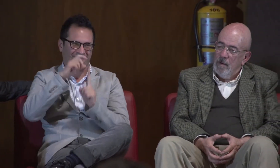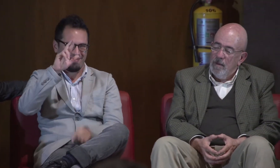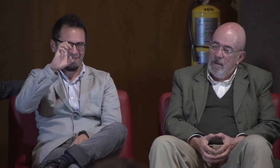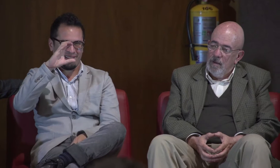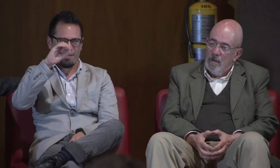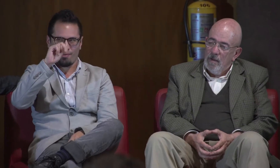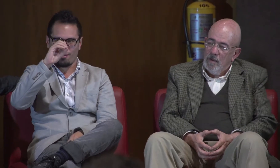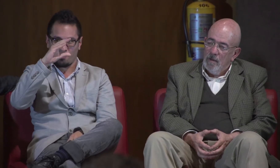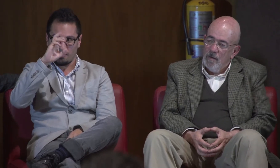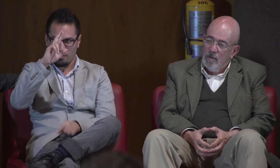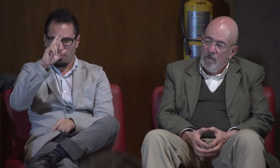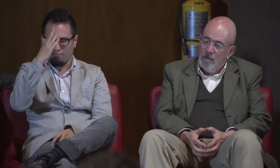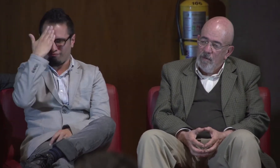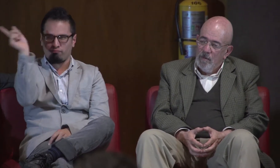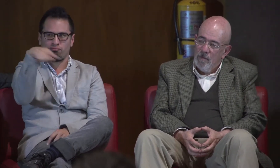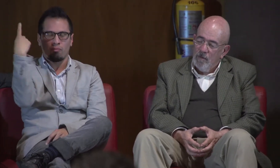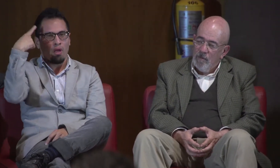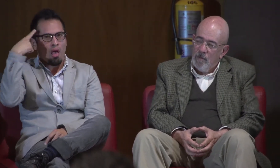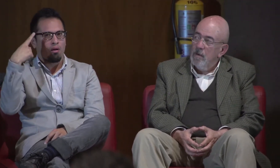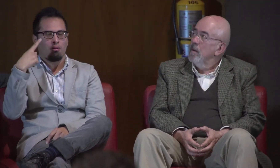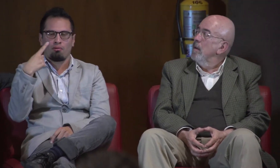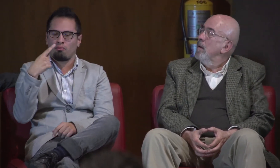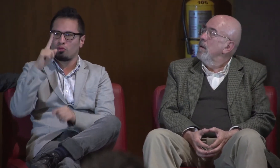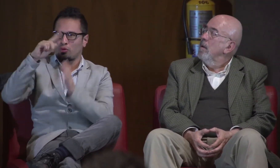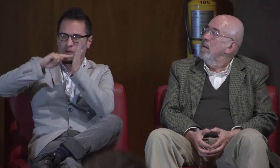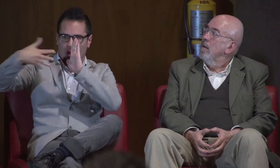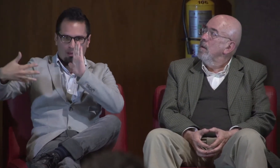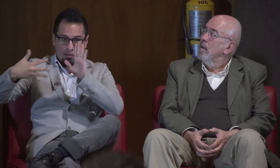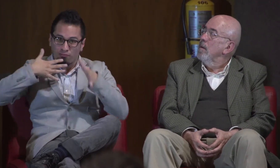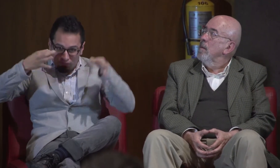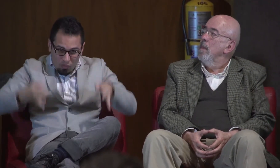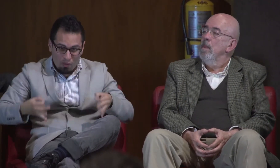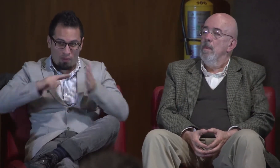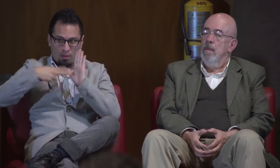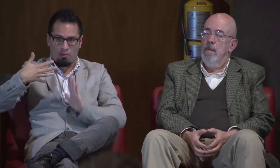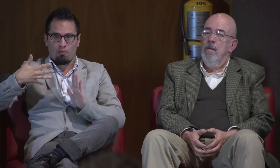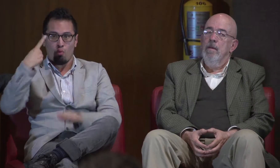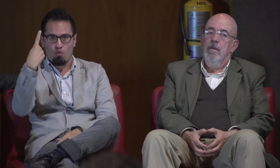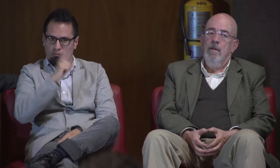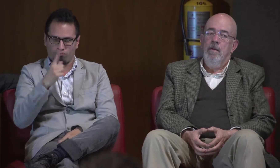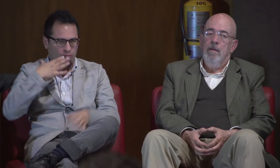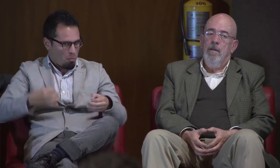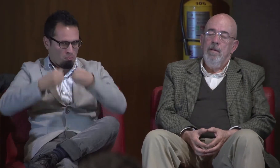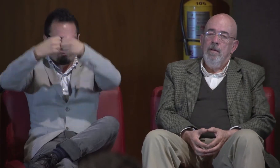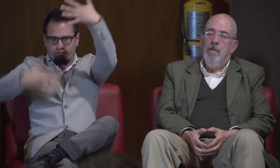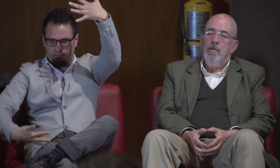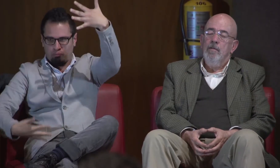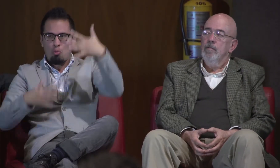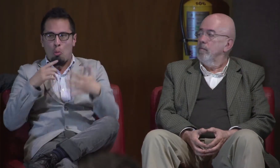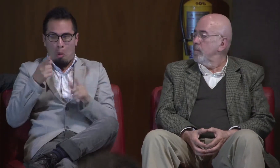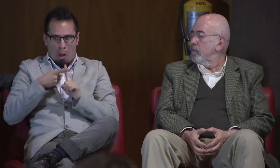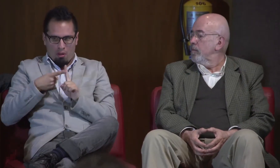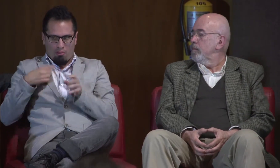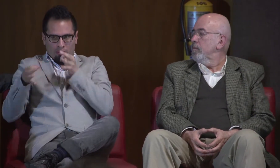Bien. Con respecto a la palabra reconocer, muchos de nosotros sabemos que el significado de